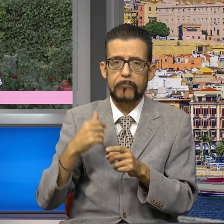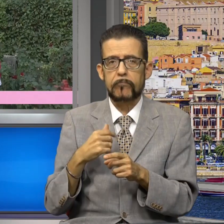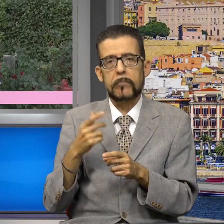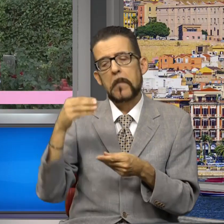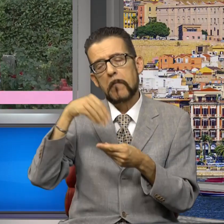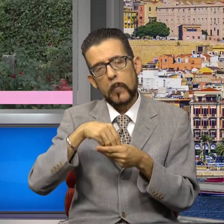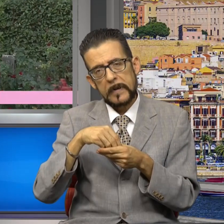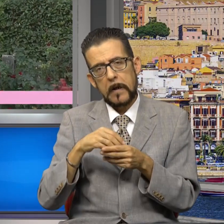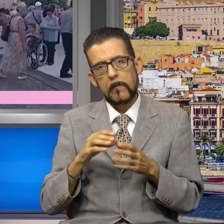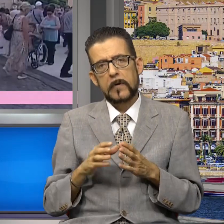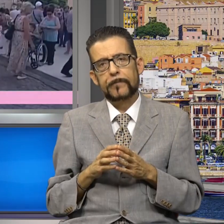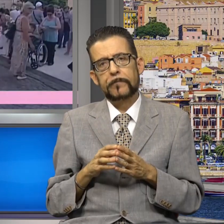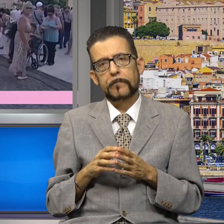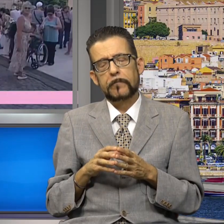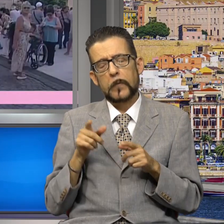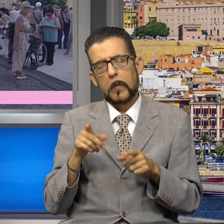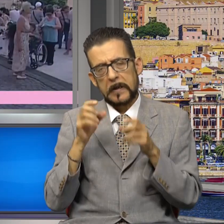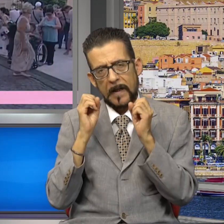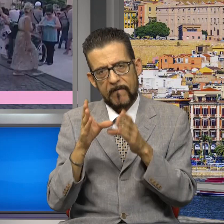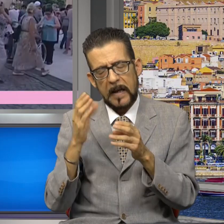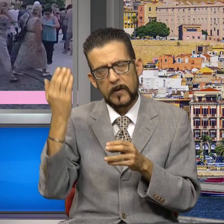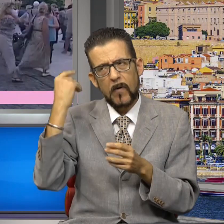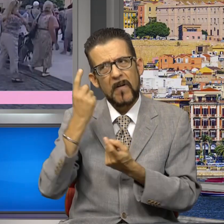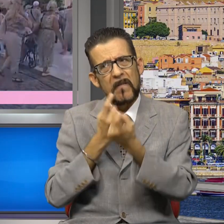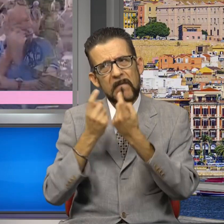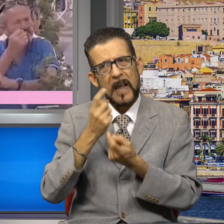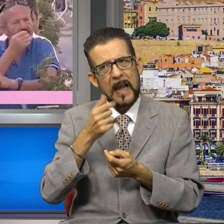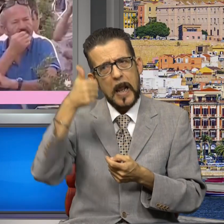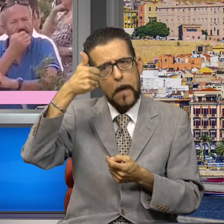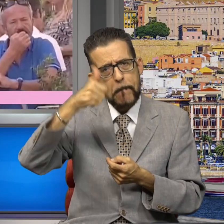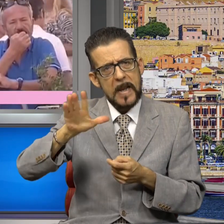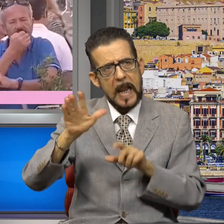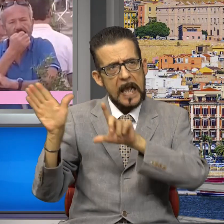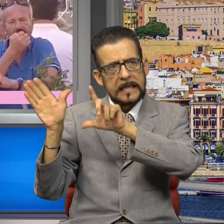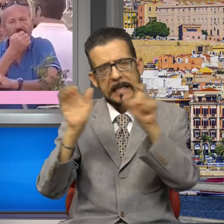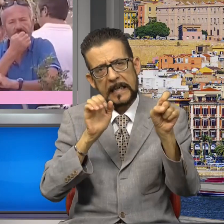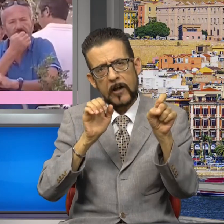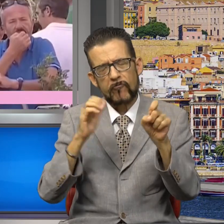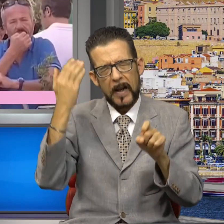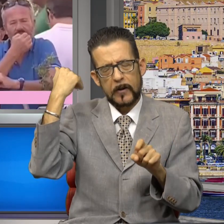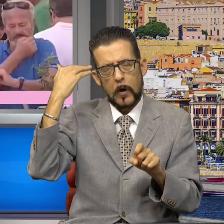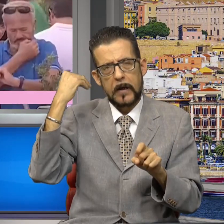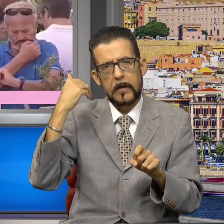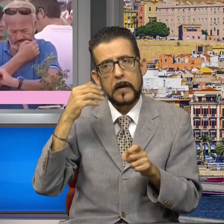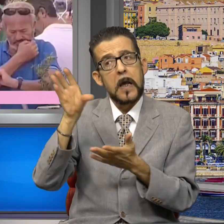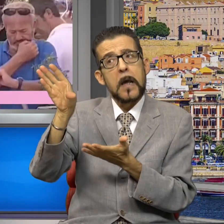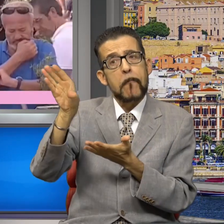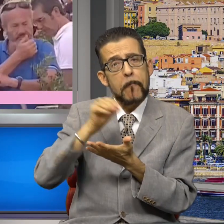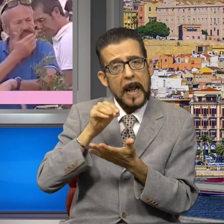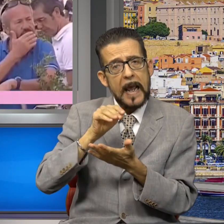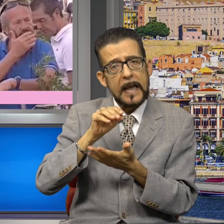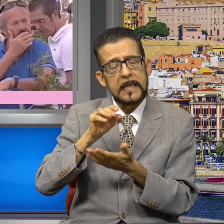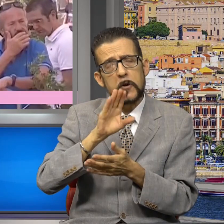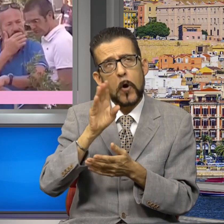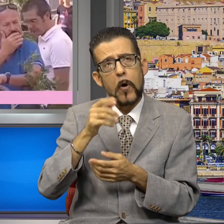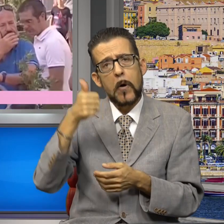riportiamo appunto in questo evento, risalgono al 1700, è stato ripreso nei primissimi